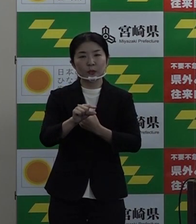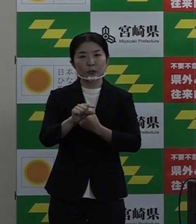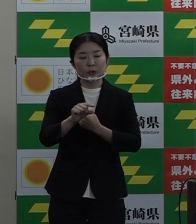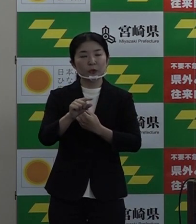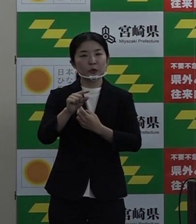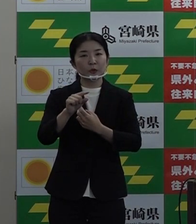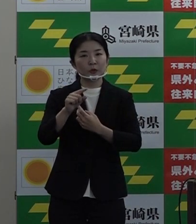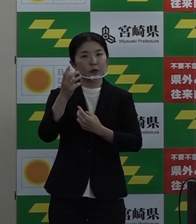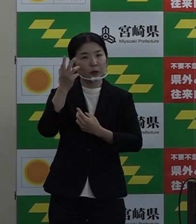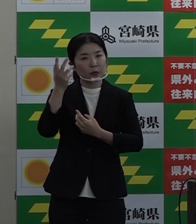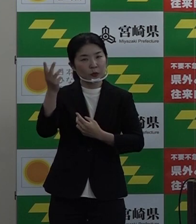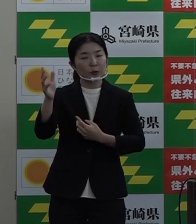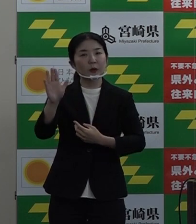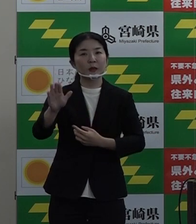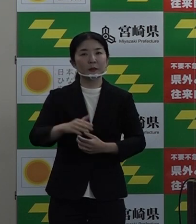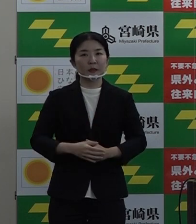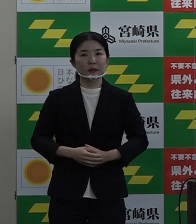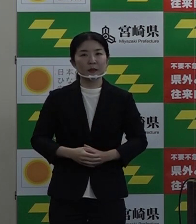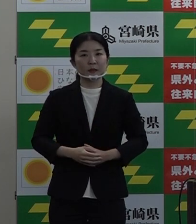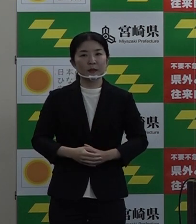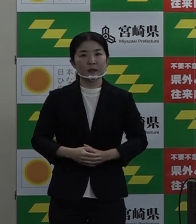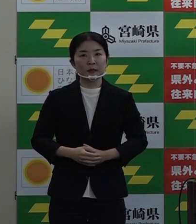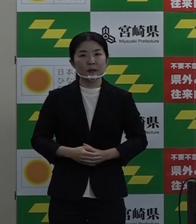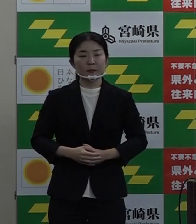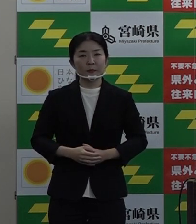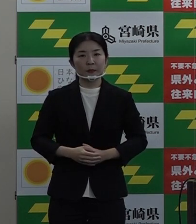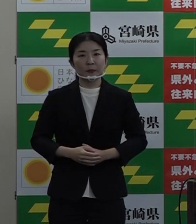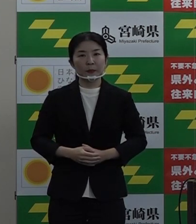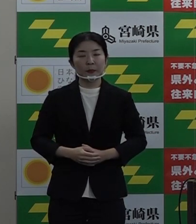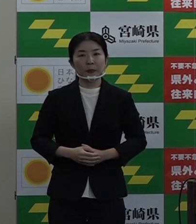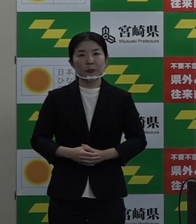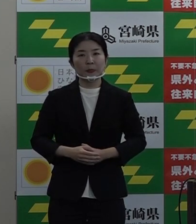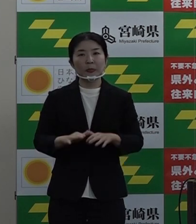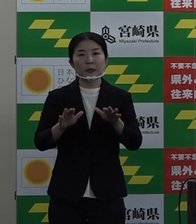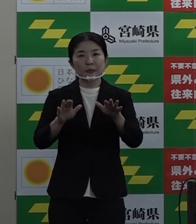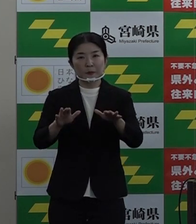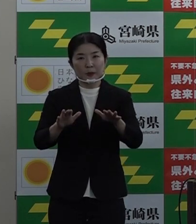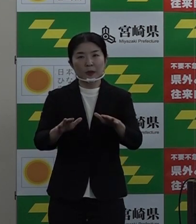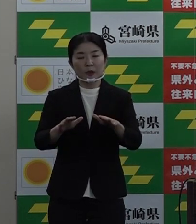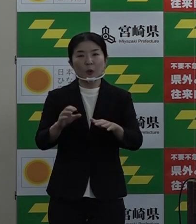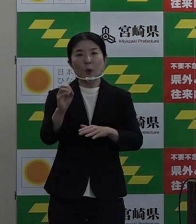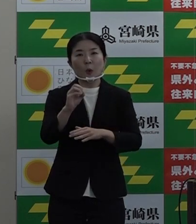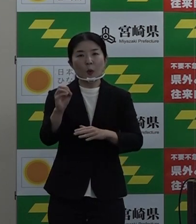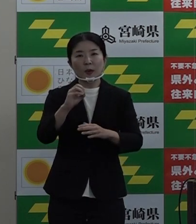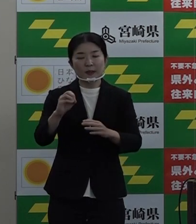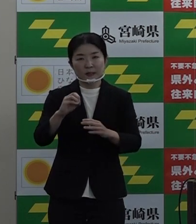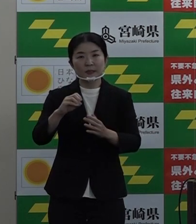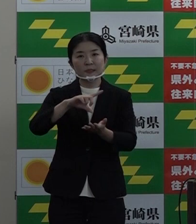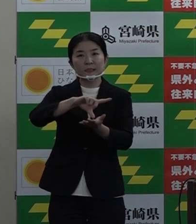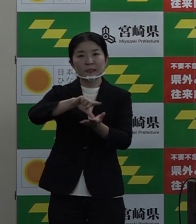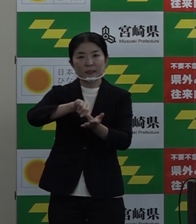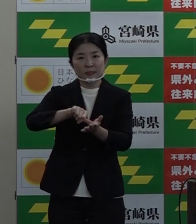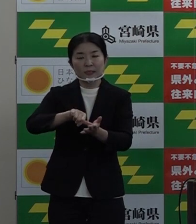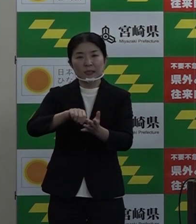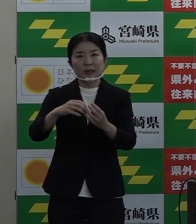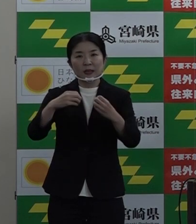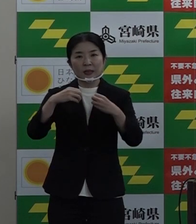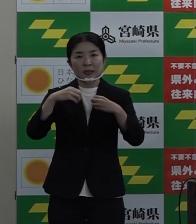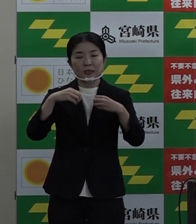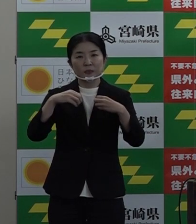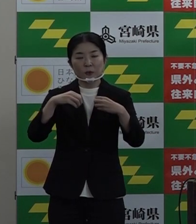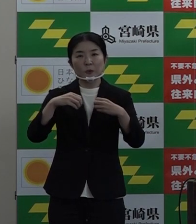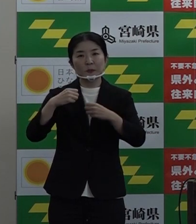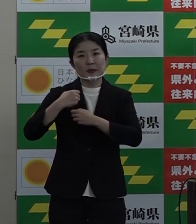通しを持っております。それからまずオレンジ県域、感染警戒区域に指定しました